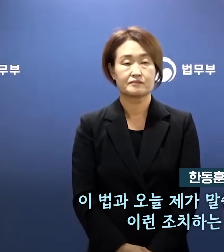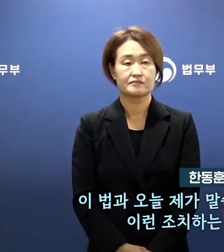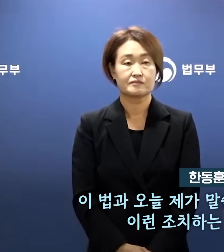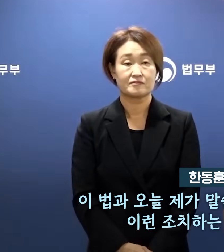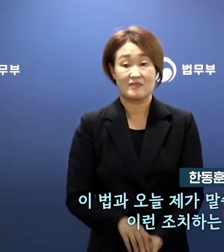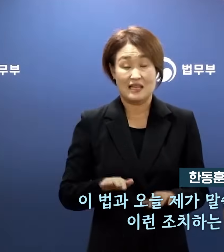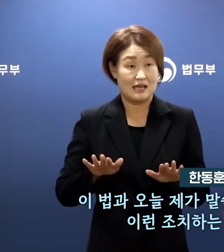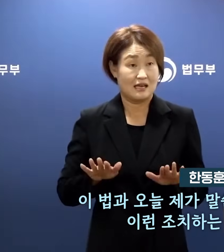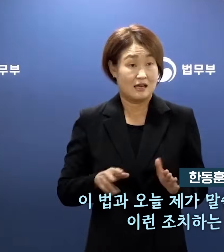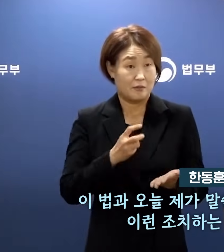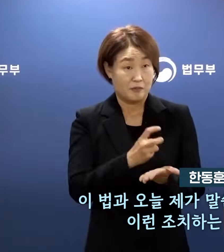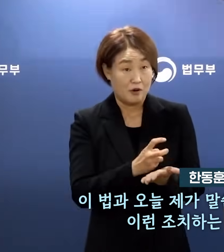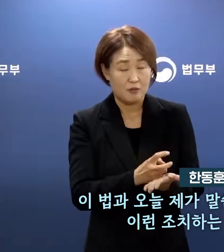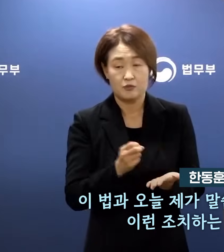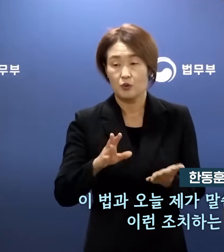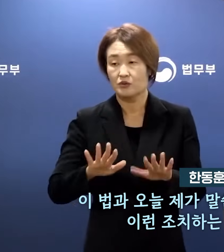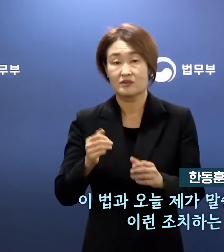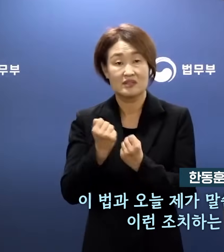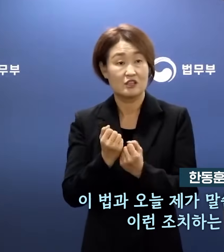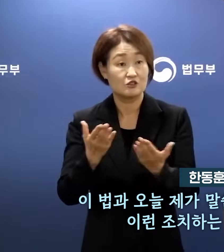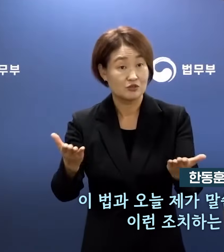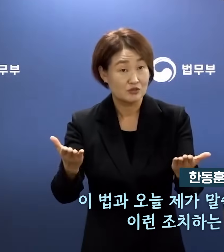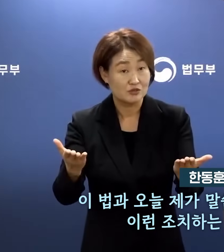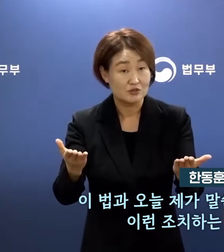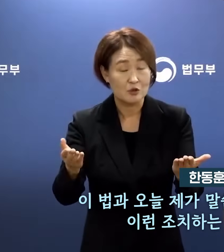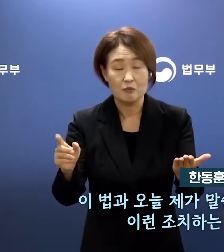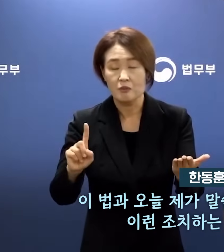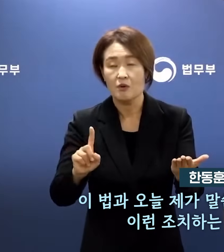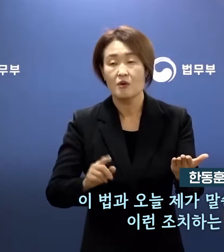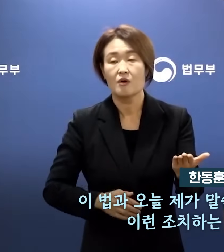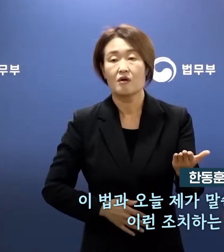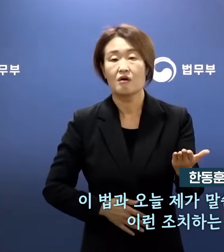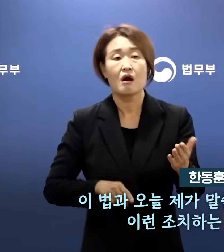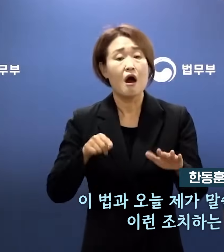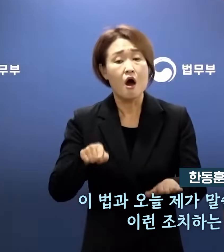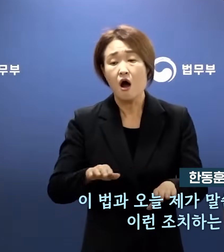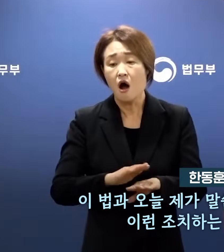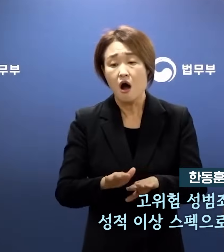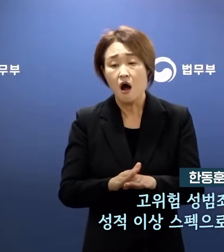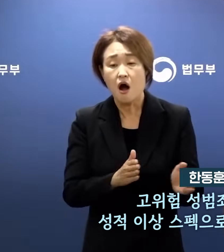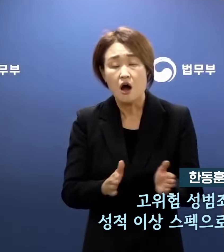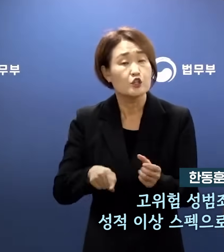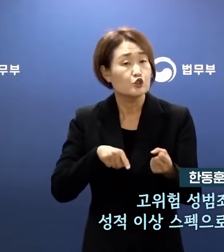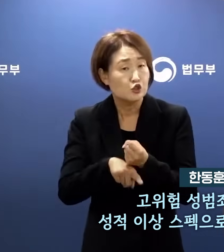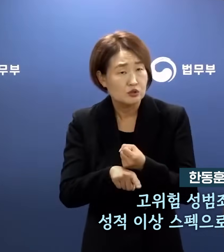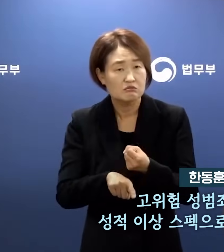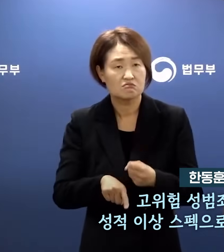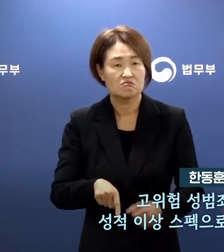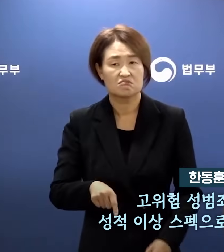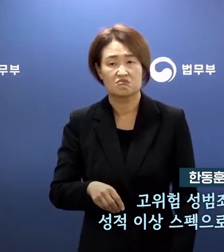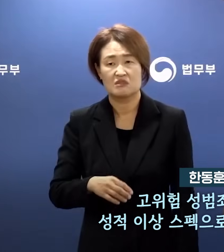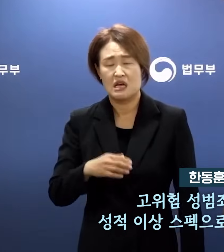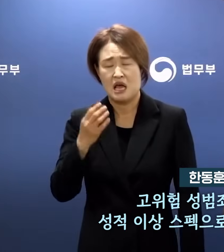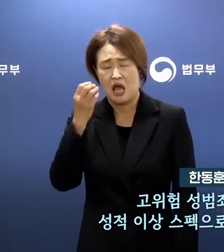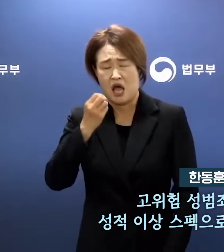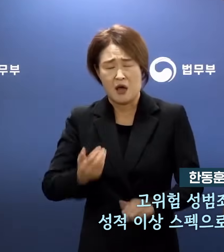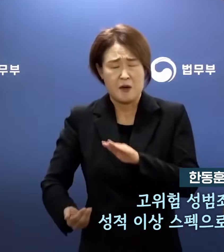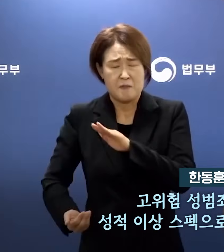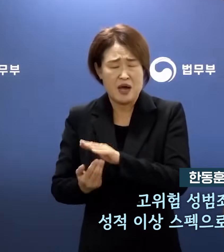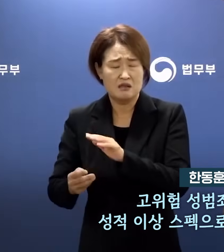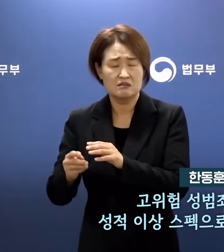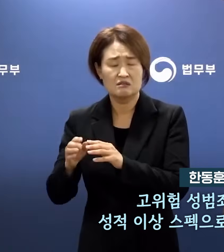이 법과 오늘 제가 말씀드린 이유는 하나입니다. 이런 조치를 하는 이유는 하나입니다. 고령 성범죄자의 주거